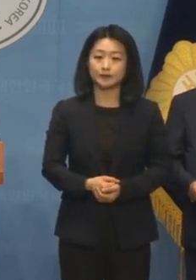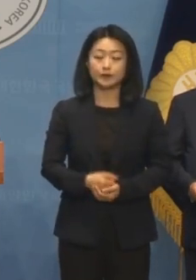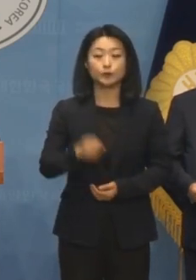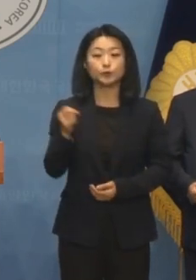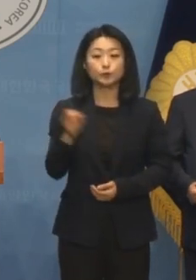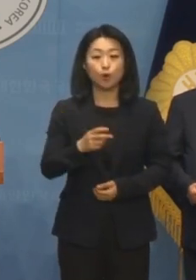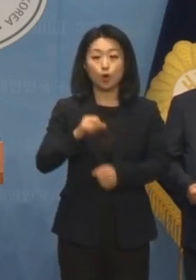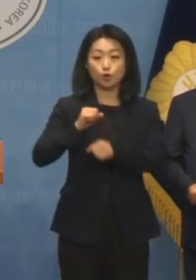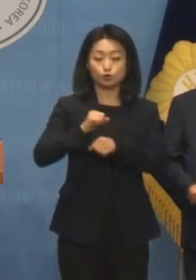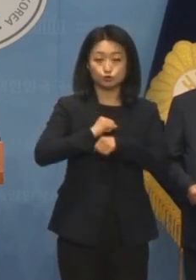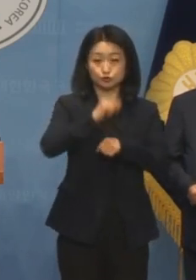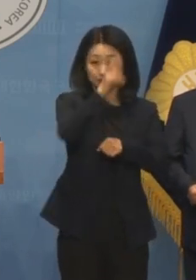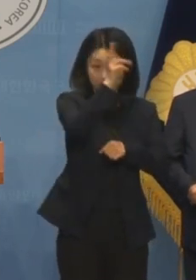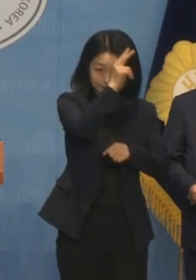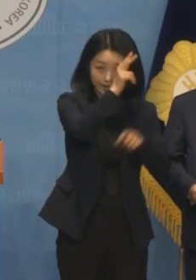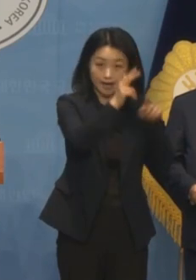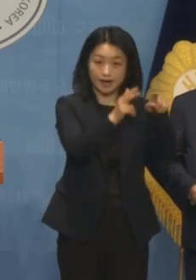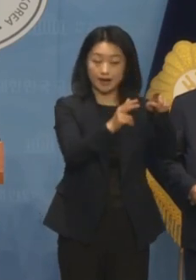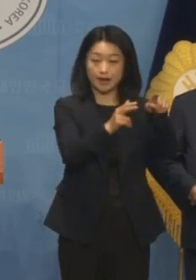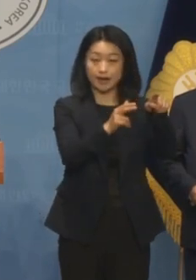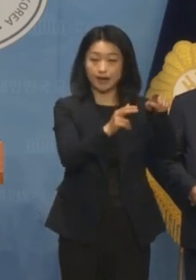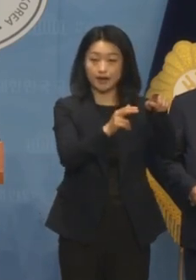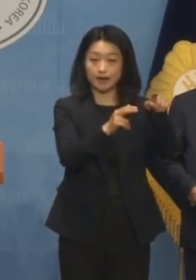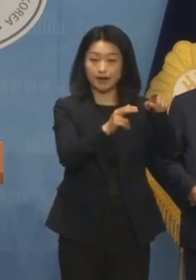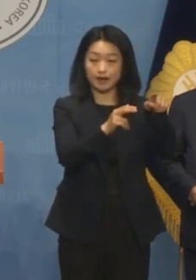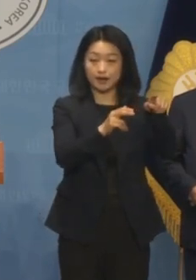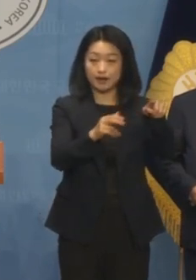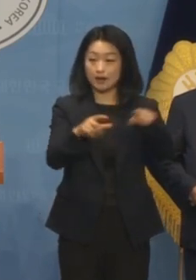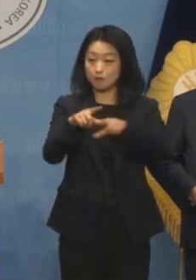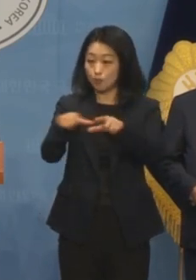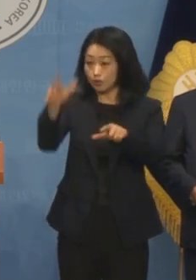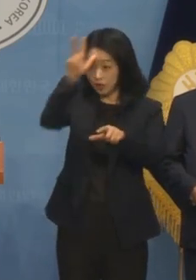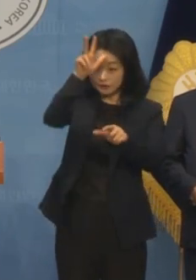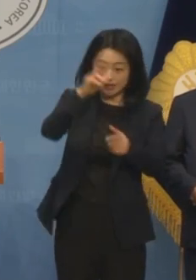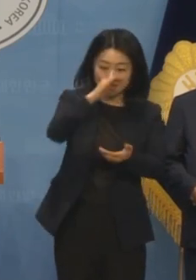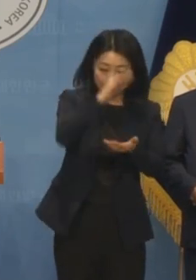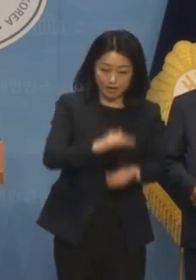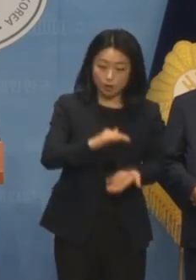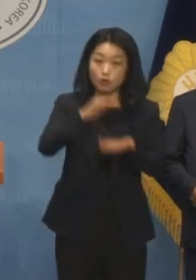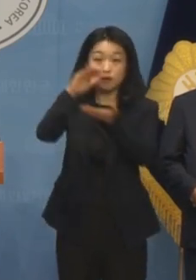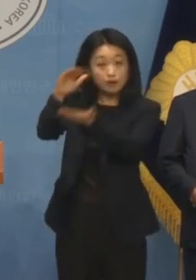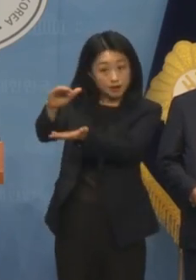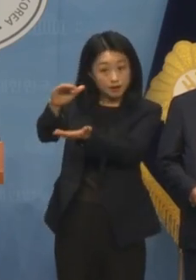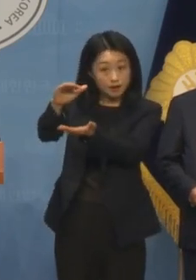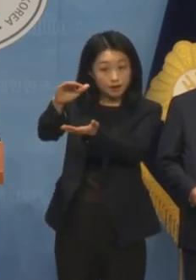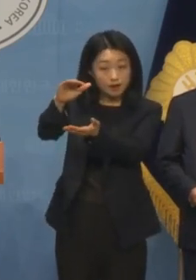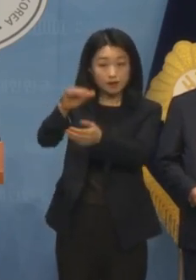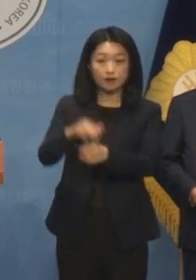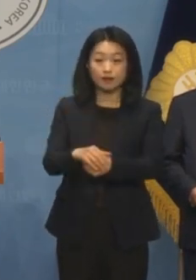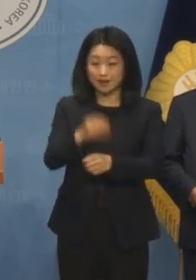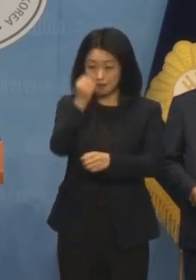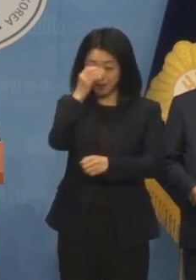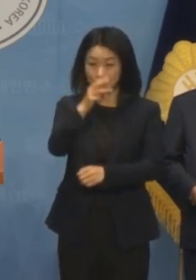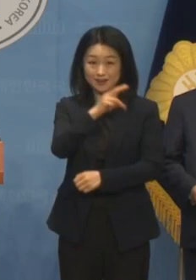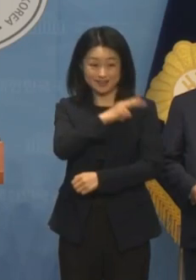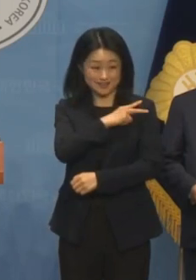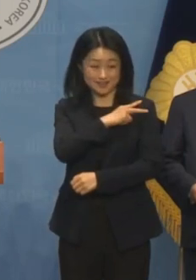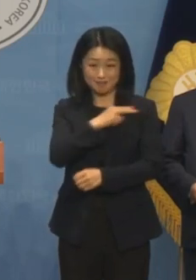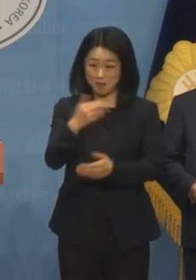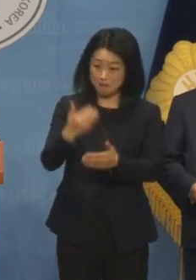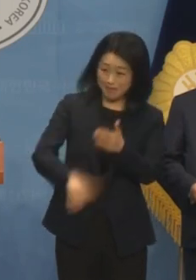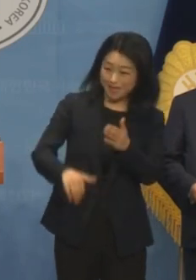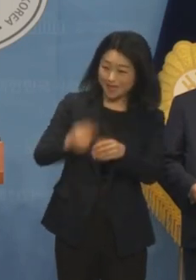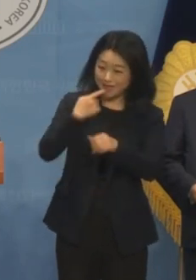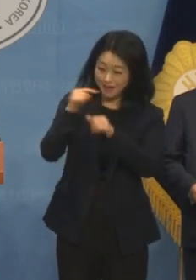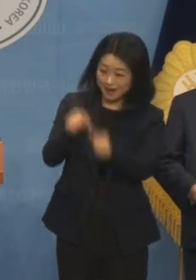또한 군사경찰이 민간경찰의 사건을 이첩함에 있어 특정인을 빼라는 부당한 위압이